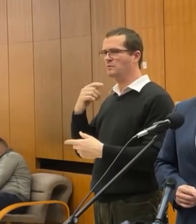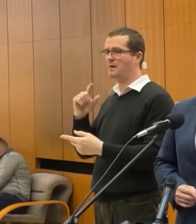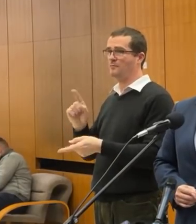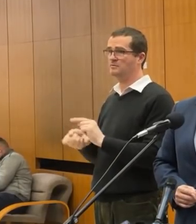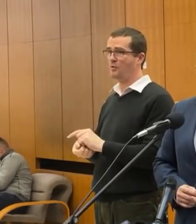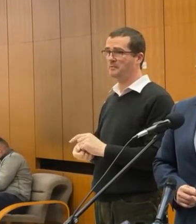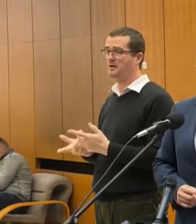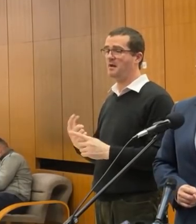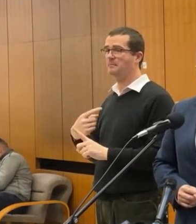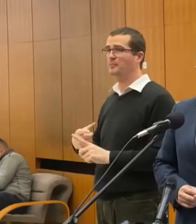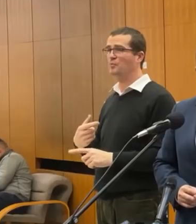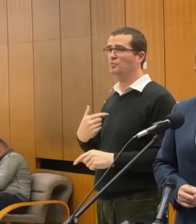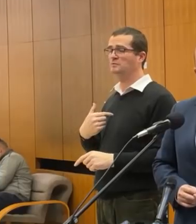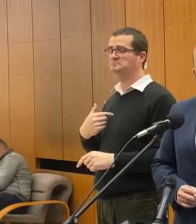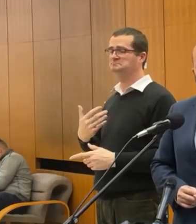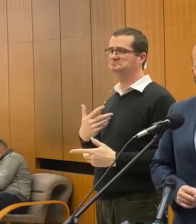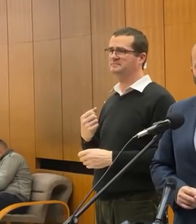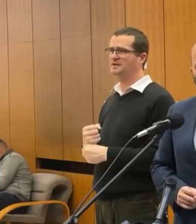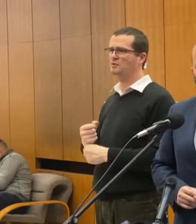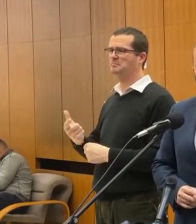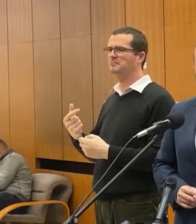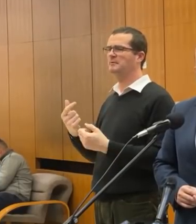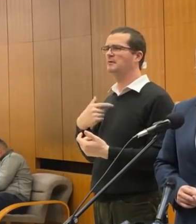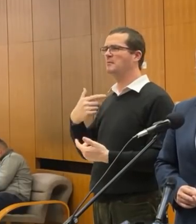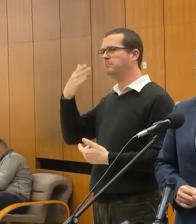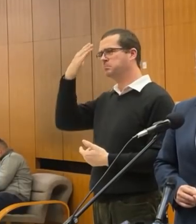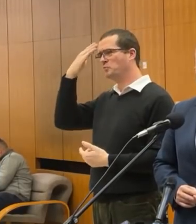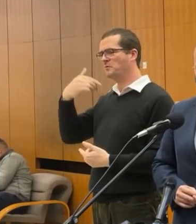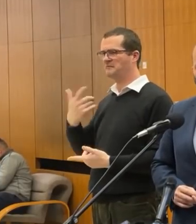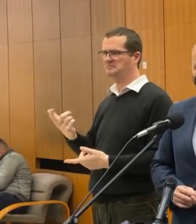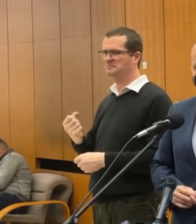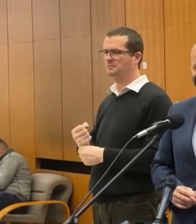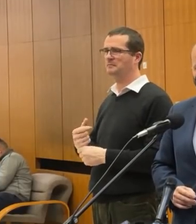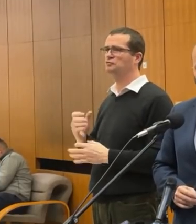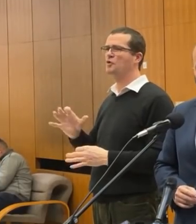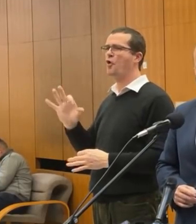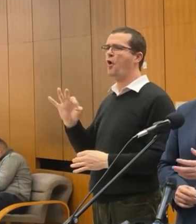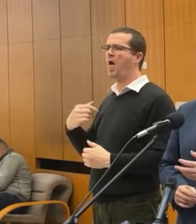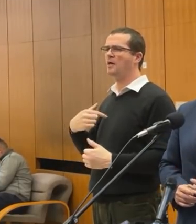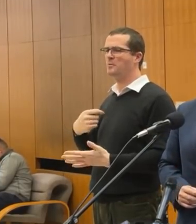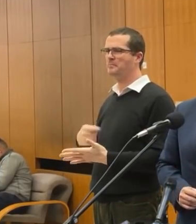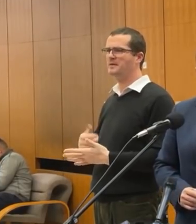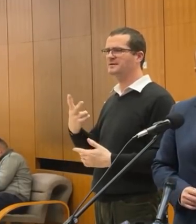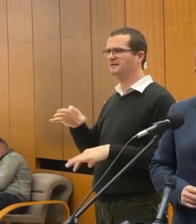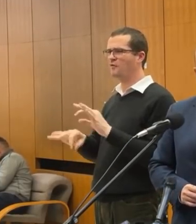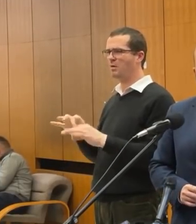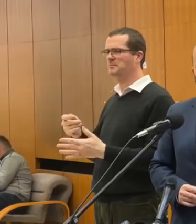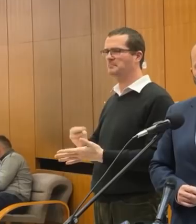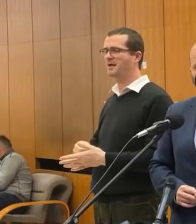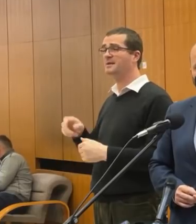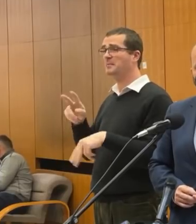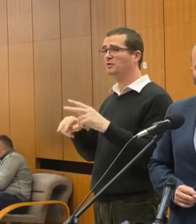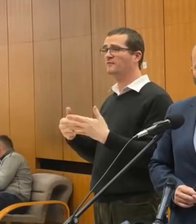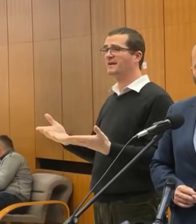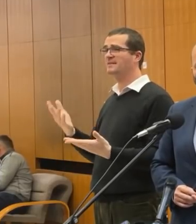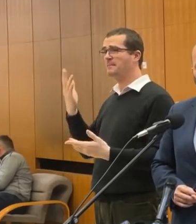naopak. Ale zároveň si z toho nerobím nejakú zásadne ťažkú hlavu, špeciálne v prípade Olano platí, a to už sa potvrdilo asi pri troch voľbách, že prieskumy